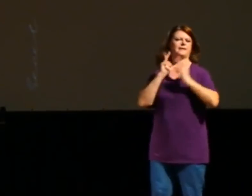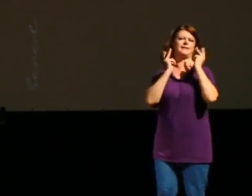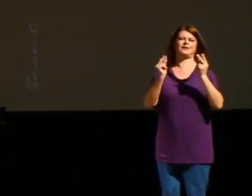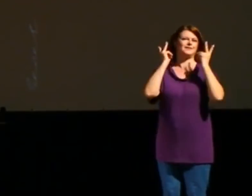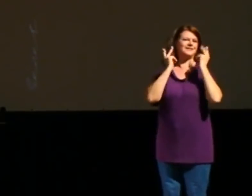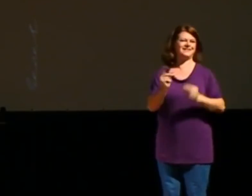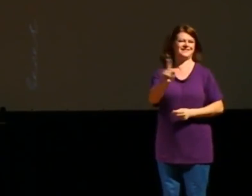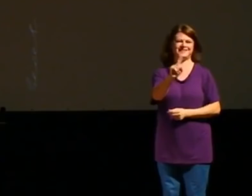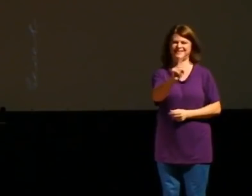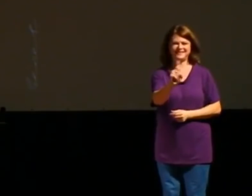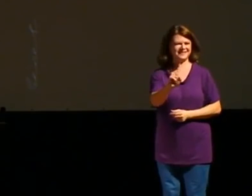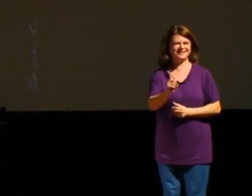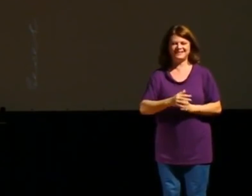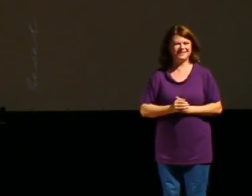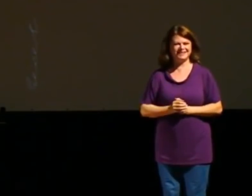fenômeno.